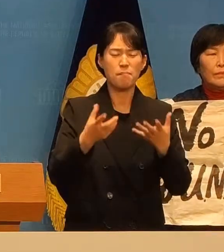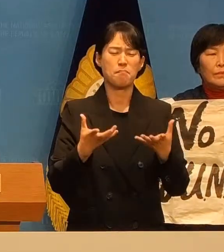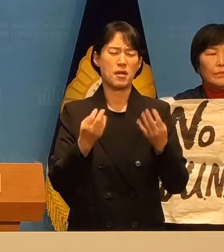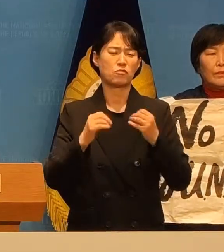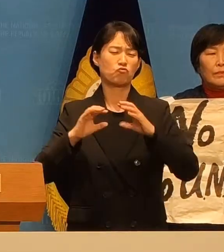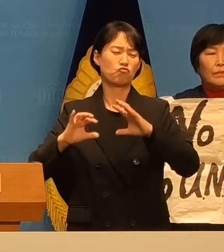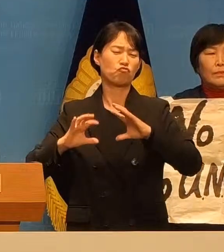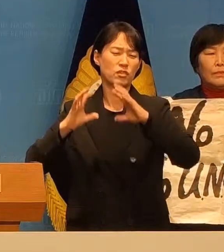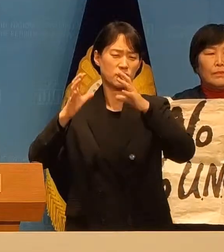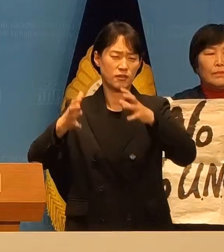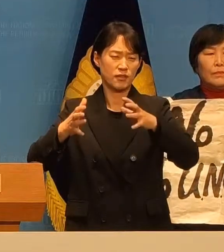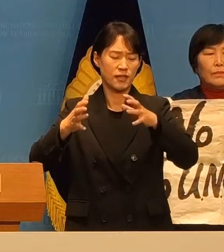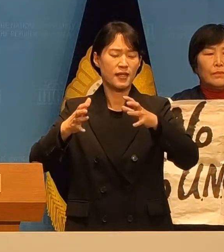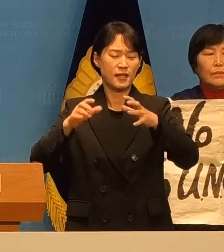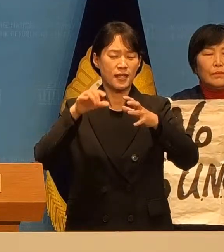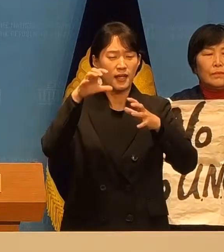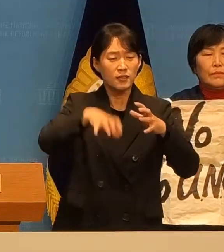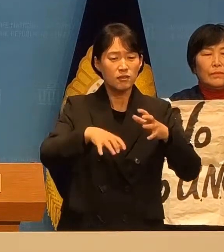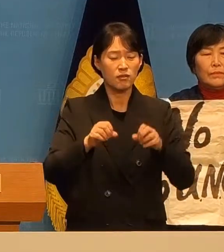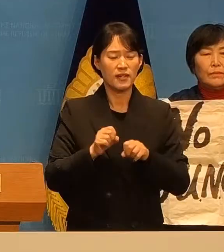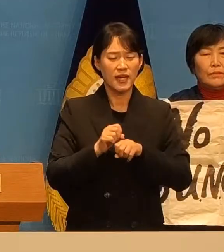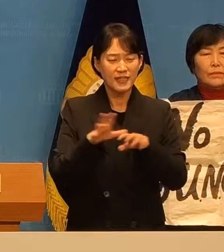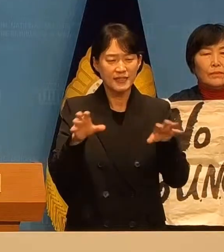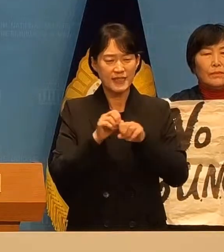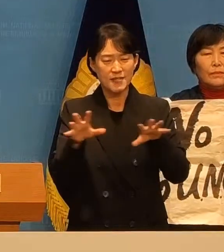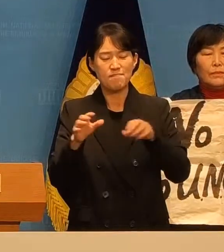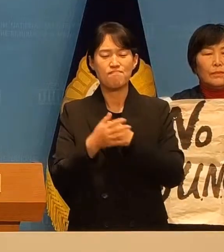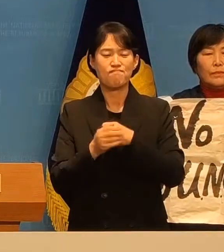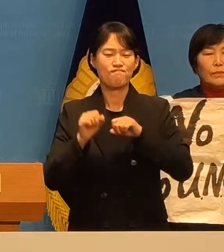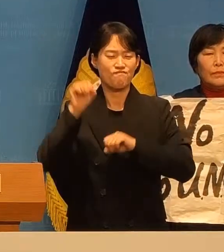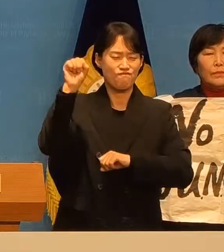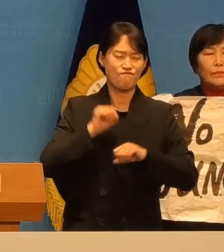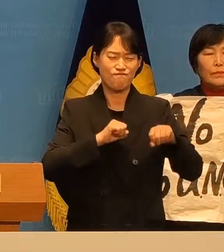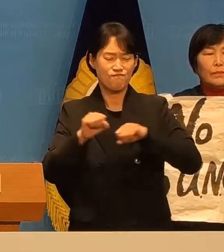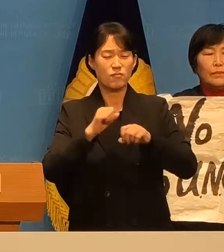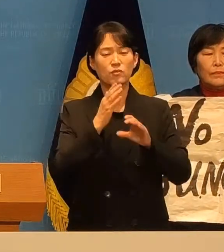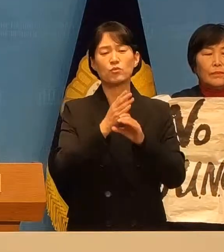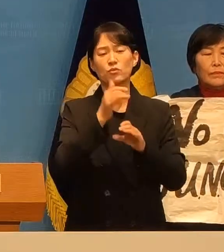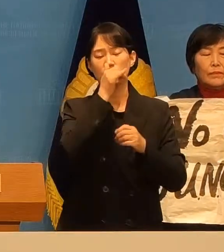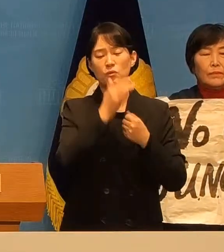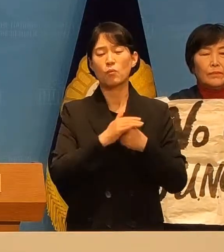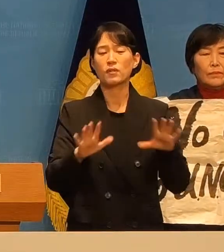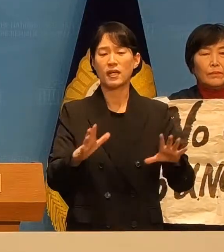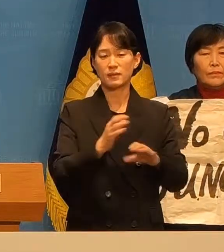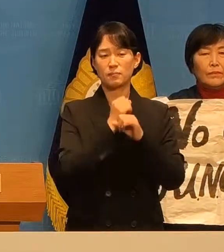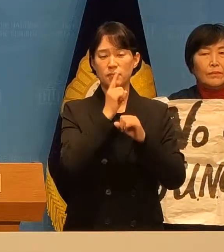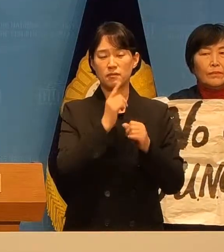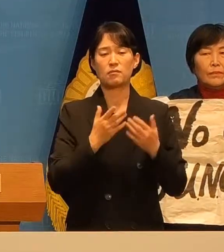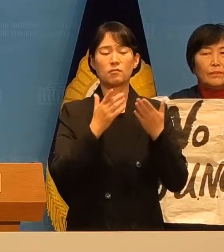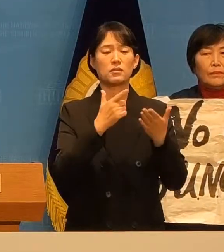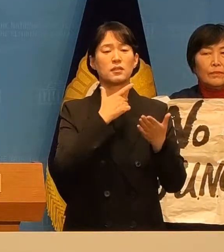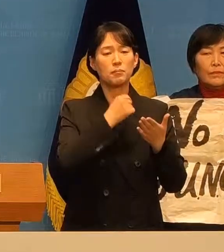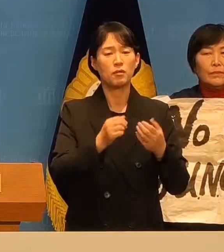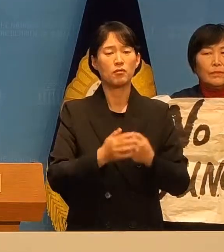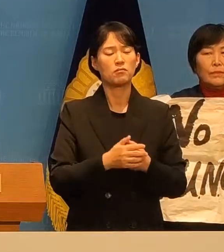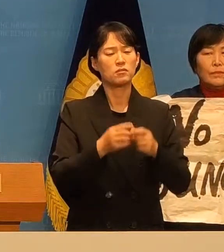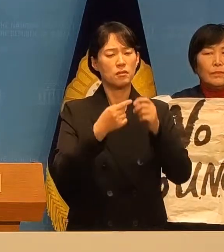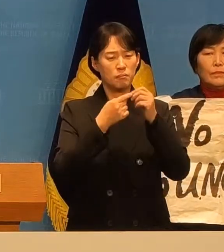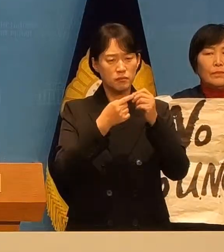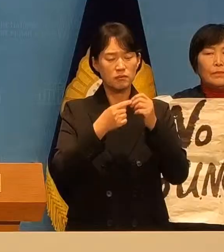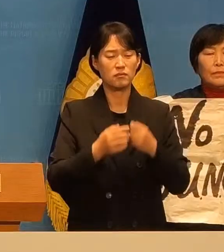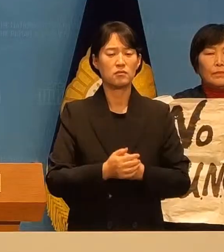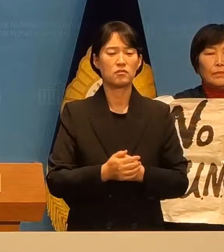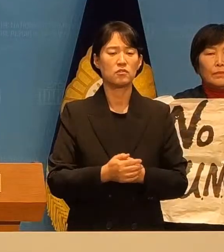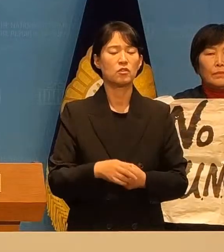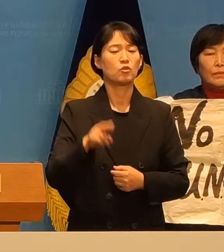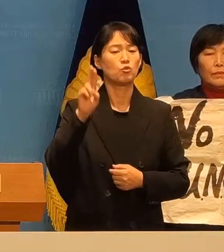국제적인 이런 해체 운동이 벌어지고 있습니다. 제가 오늘 핵심적으로 말씀드리고 싶은 것은, 첫째는